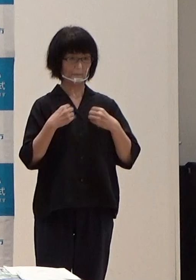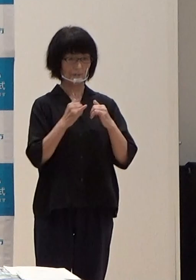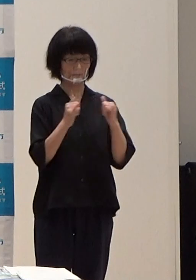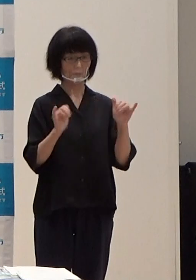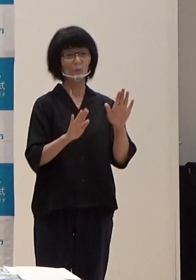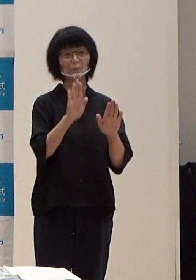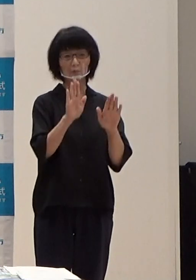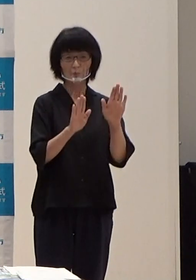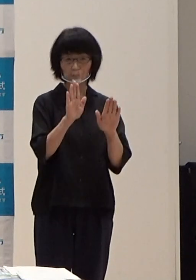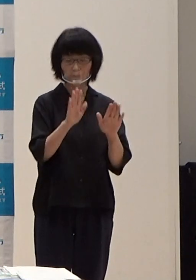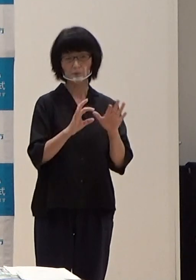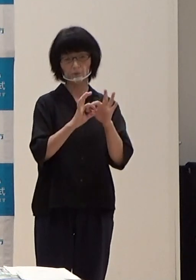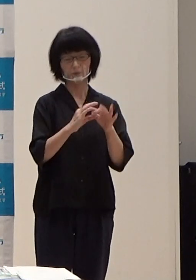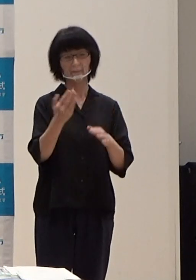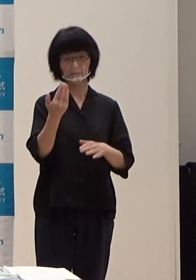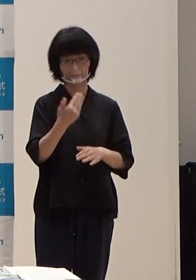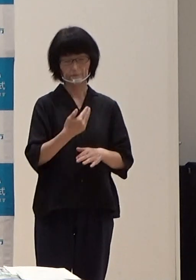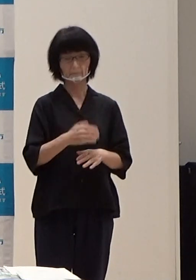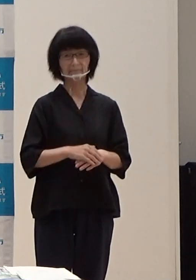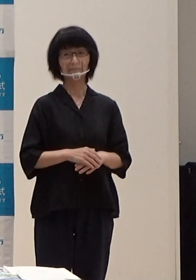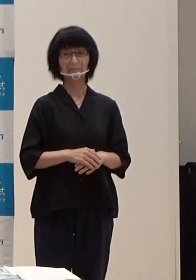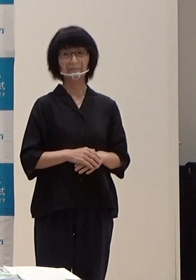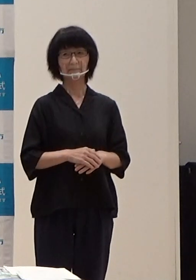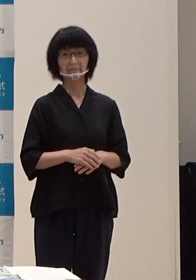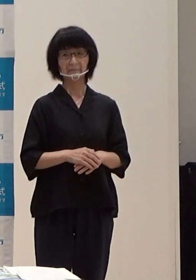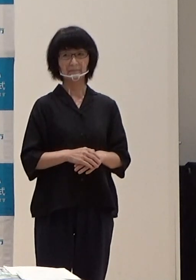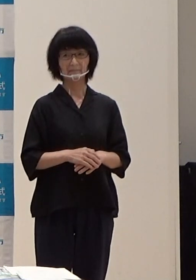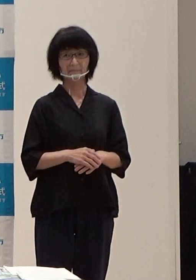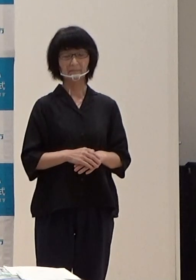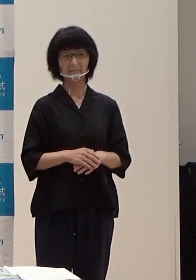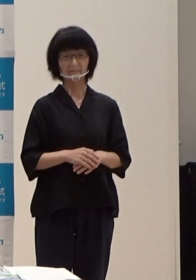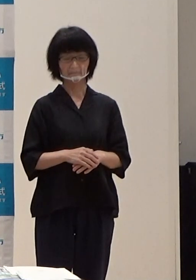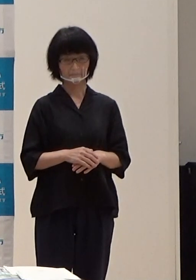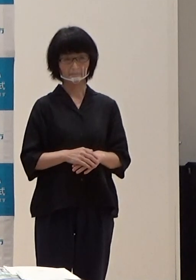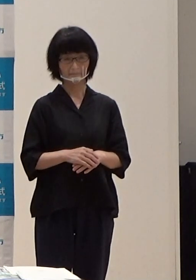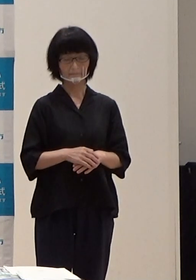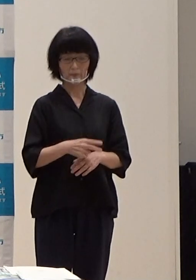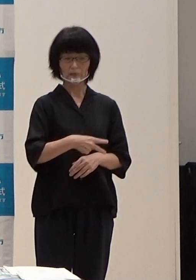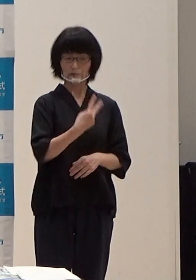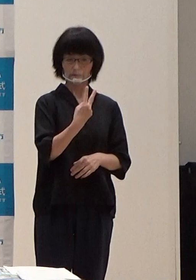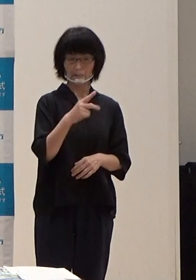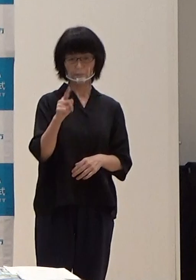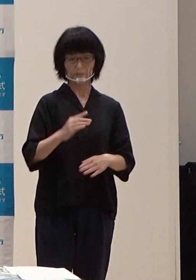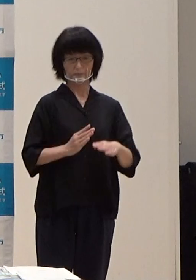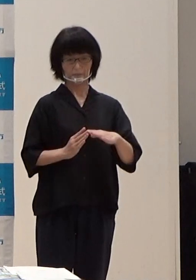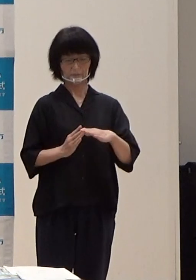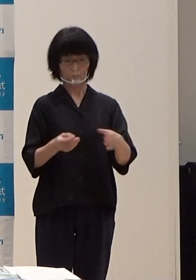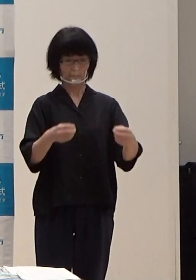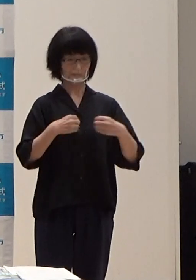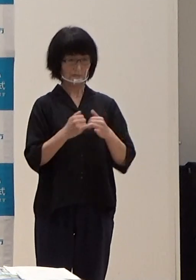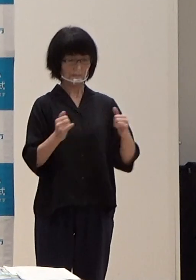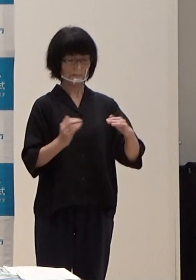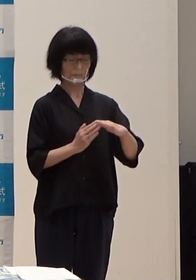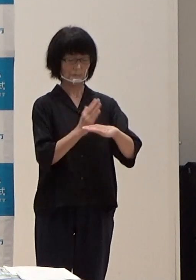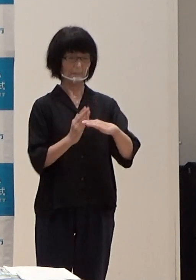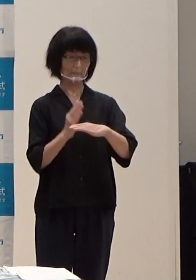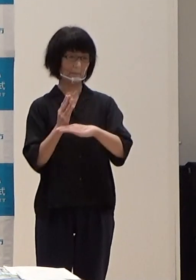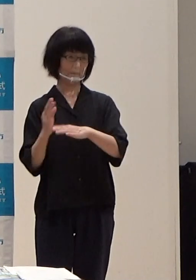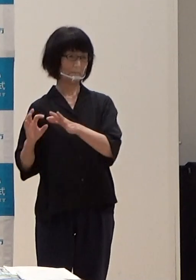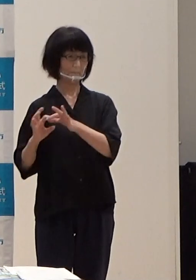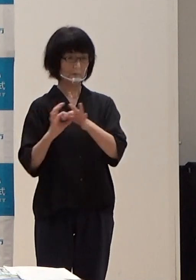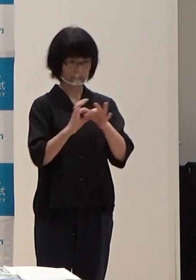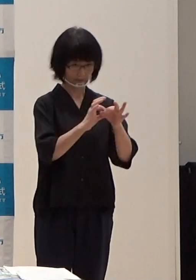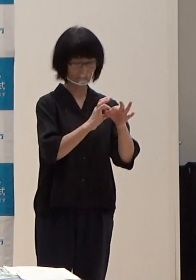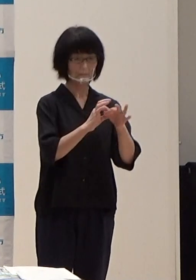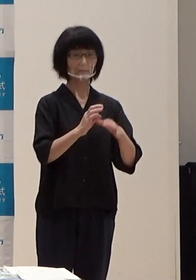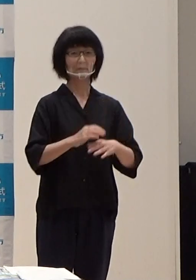、あの郡山市も連日200人前後の感染者が出て急増していますけども、